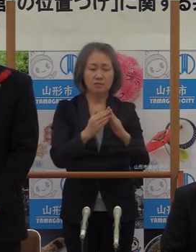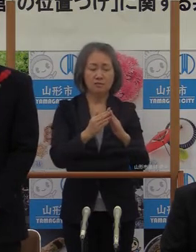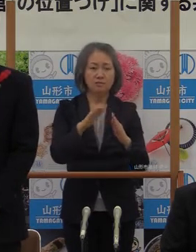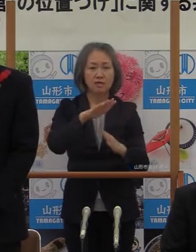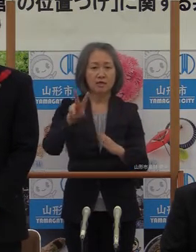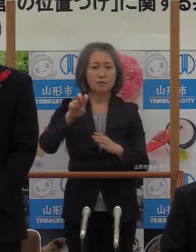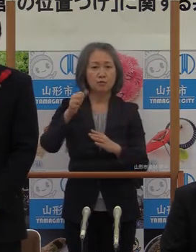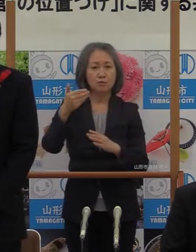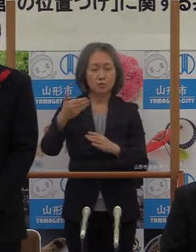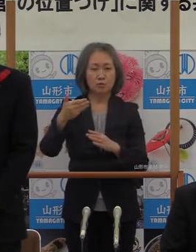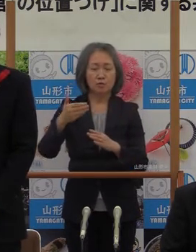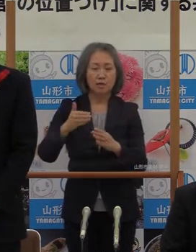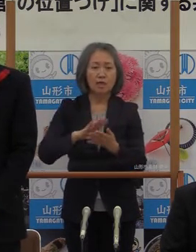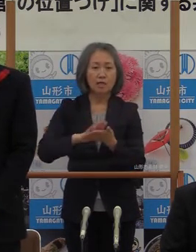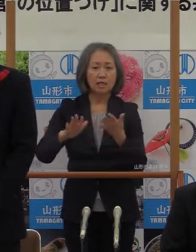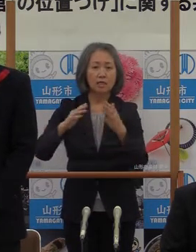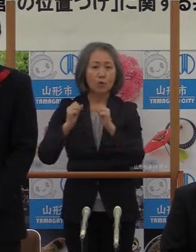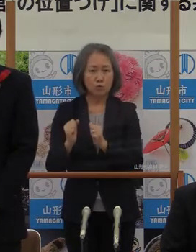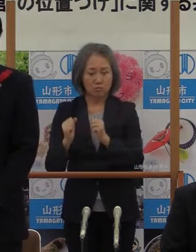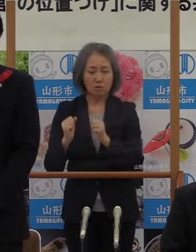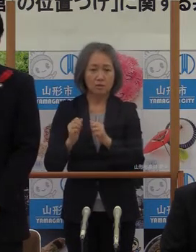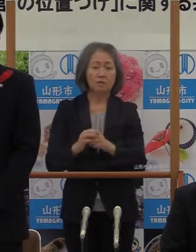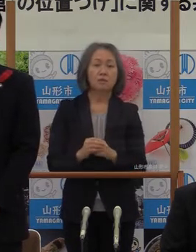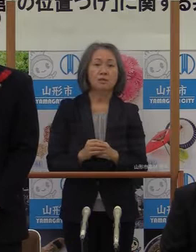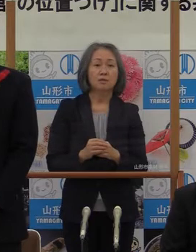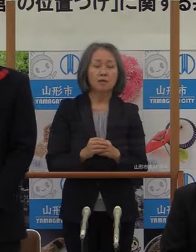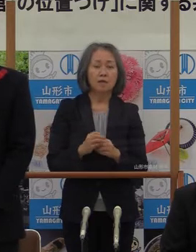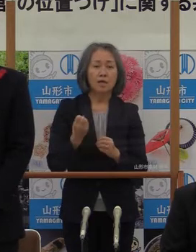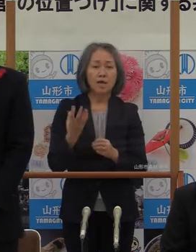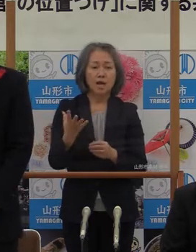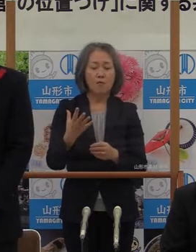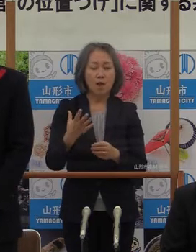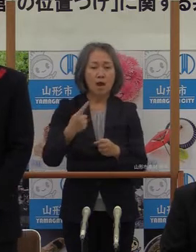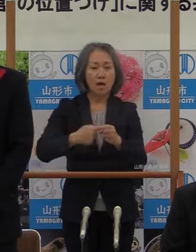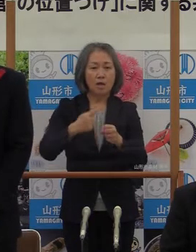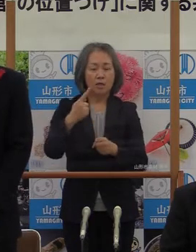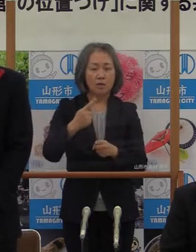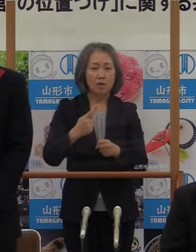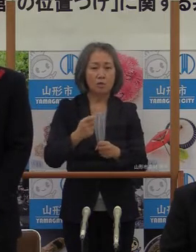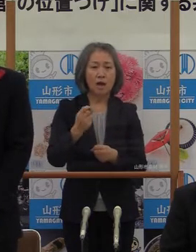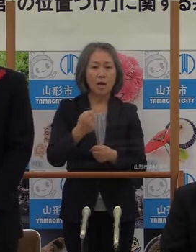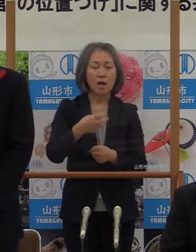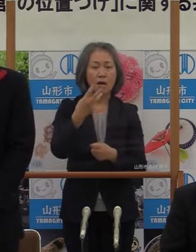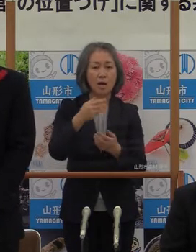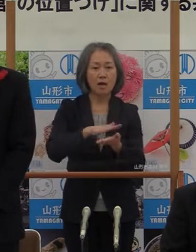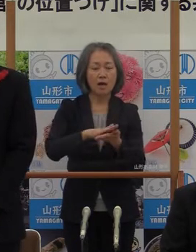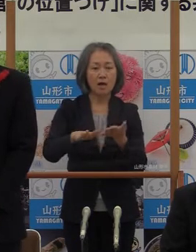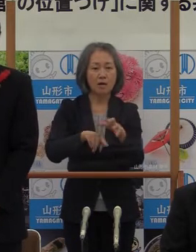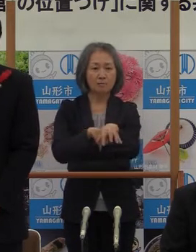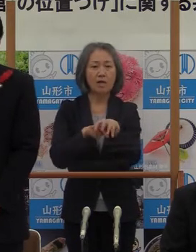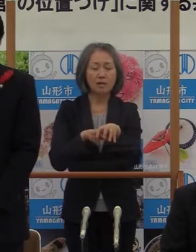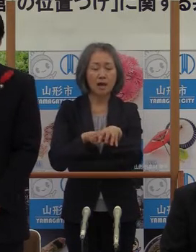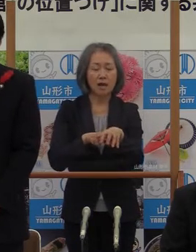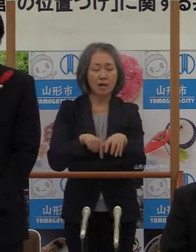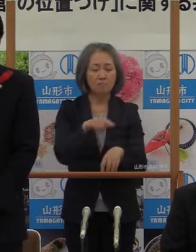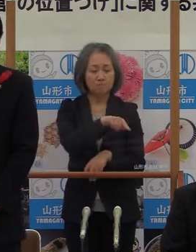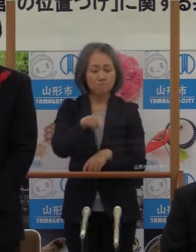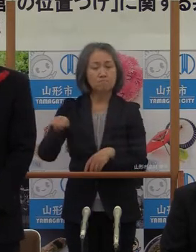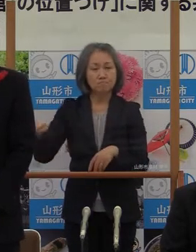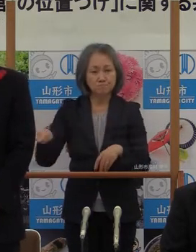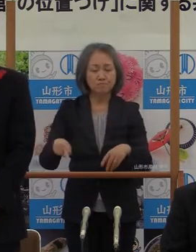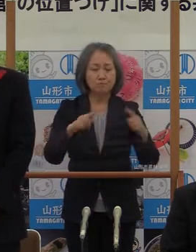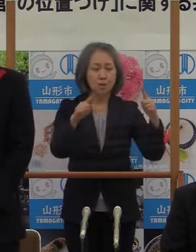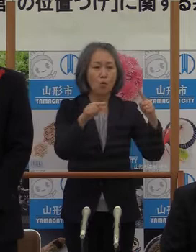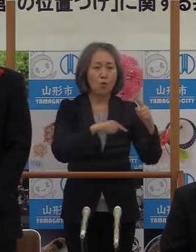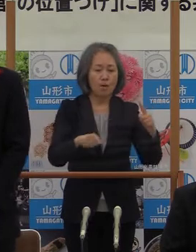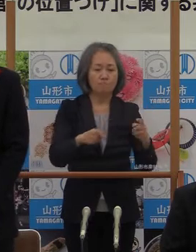には清澄公園、令和元年度には三畑公園など積極的に整備を行い、空白区域の解